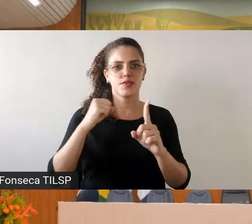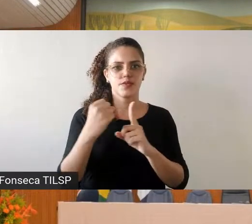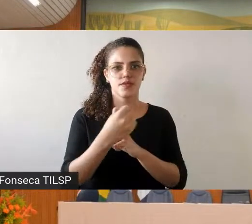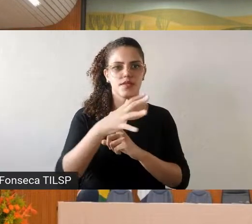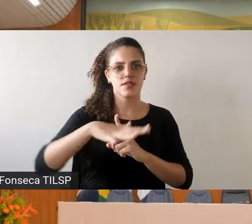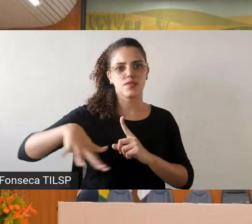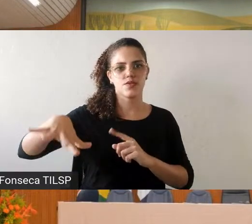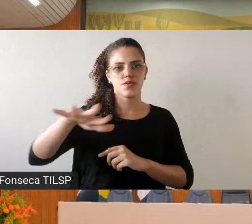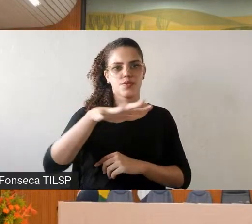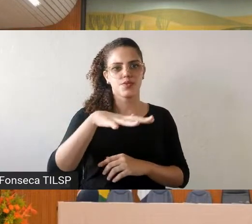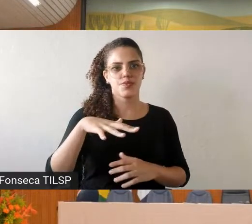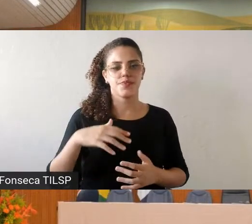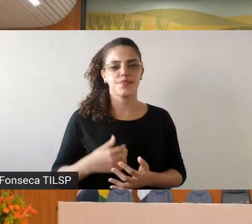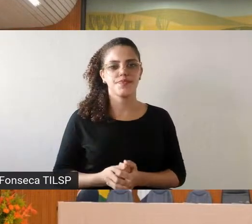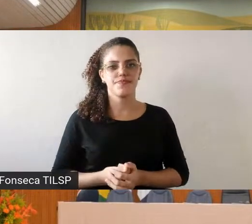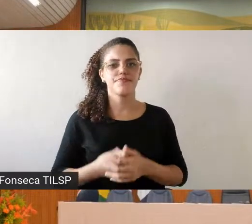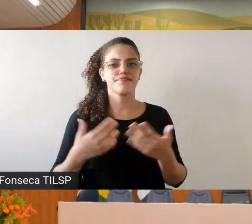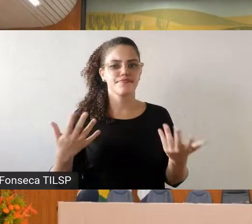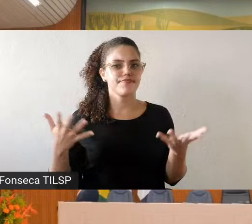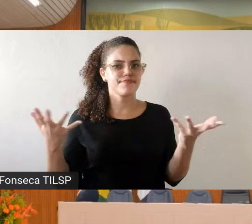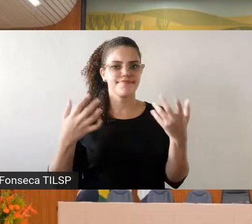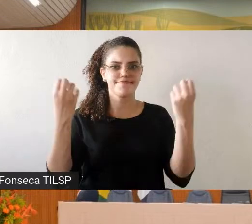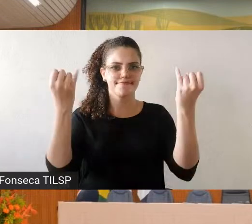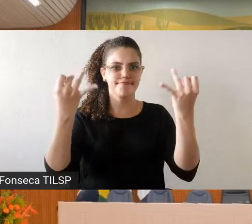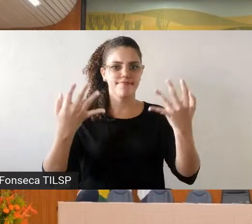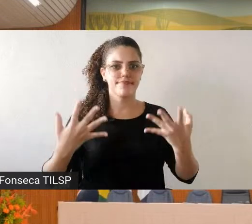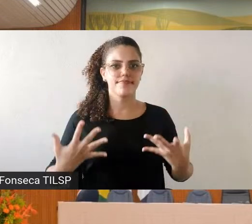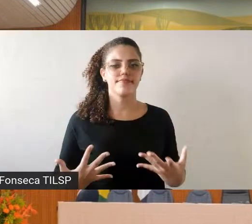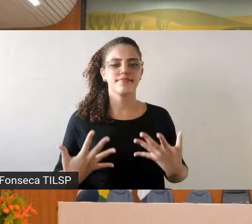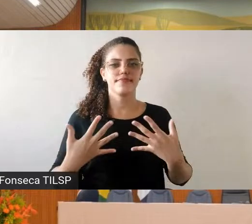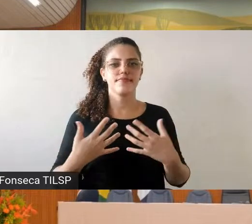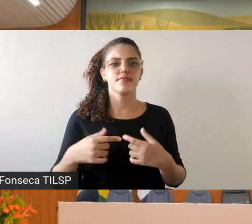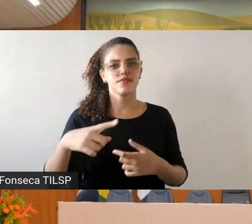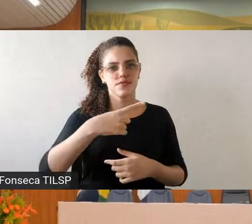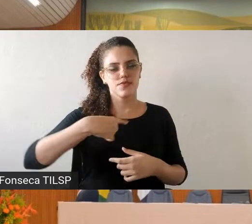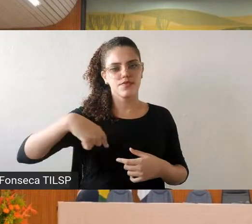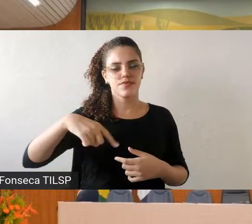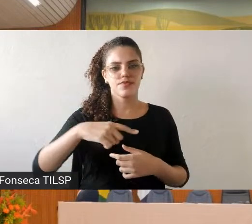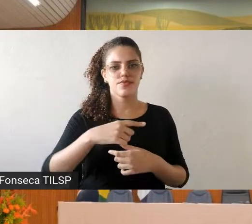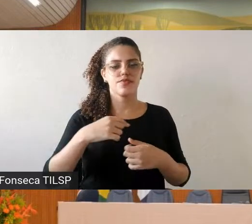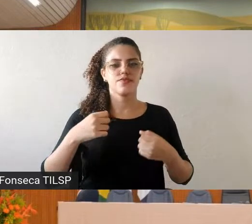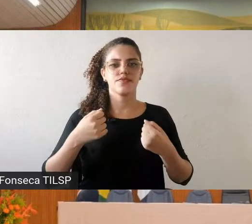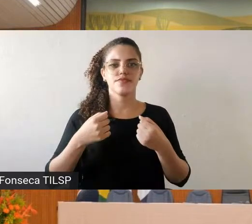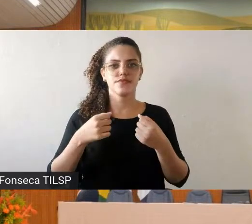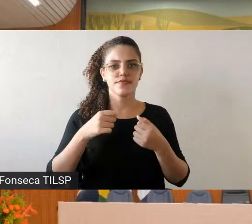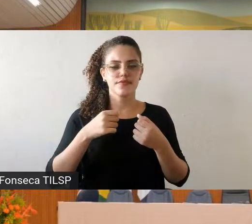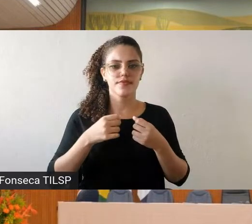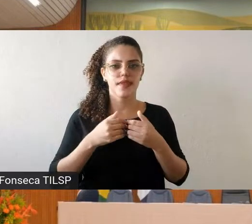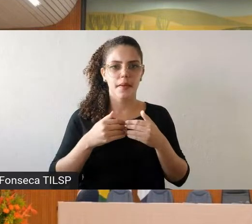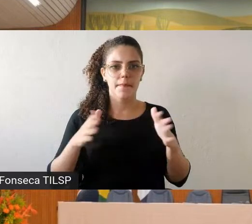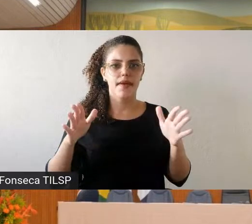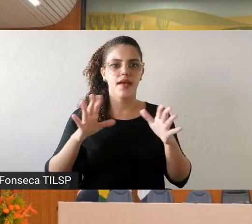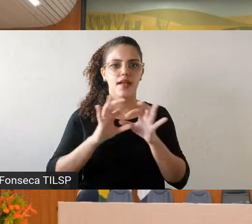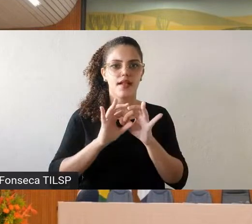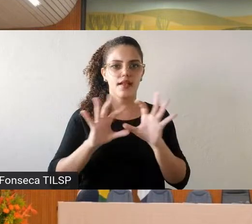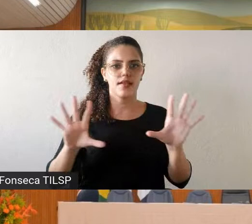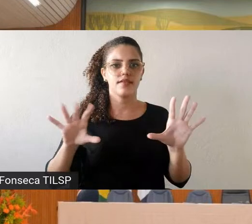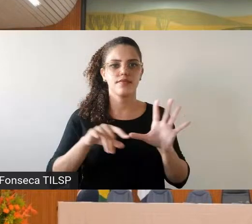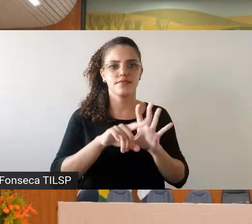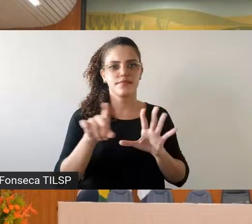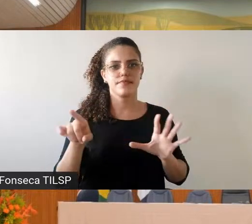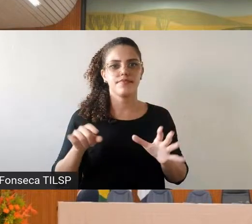as palavras da Pró-Reitoria de Extensão, e que nós estamos abertos. Vamos estar trabalhando nesse ano com